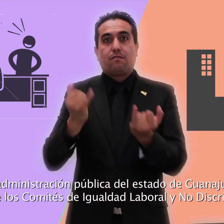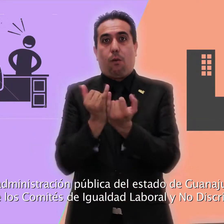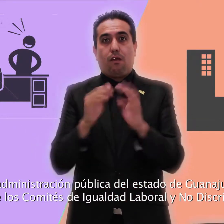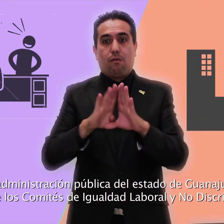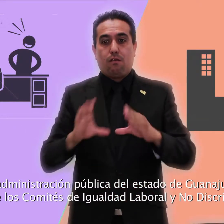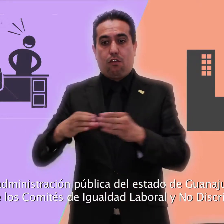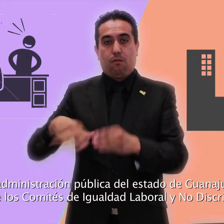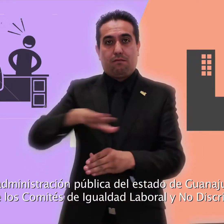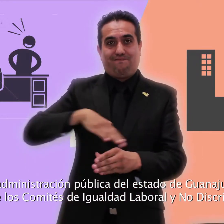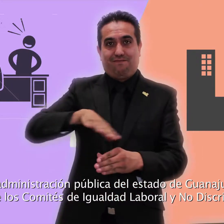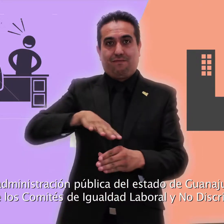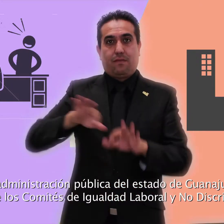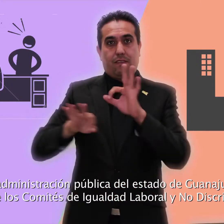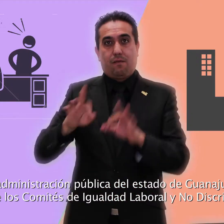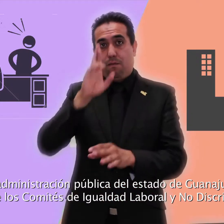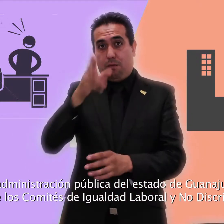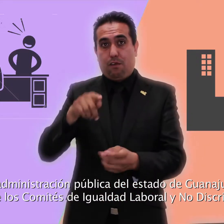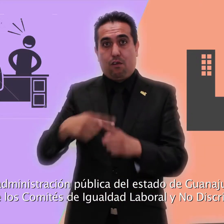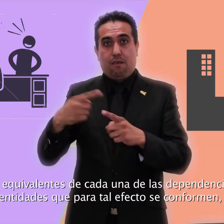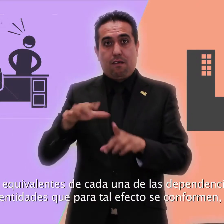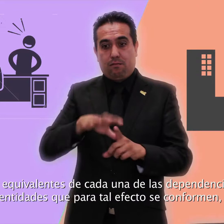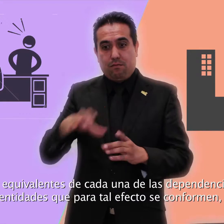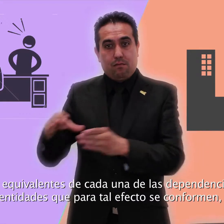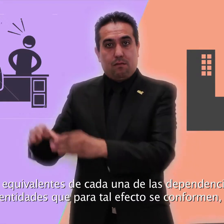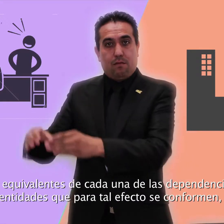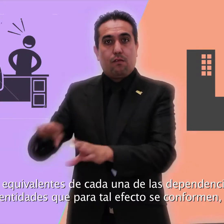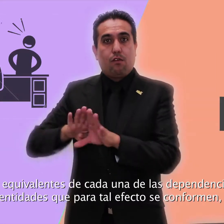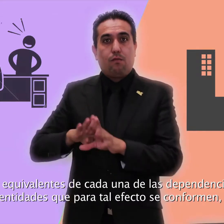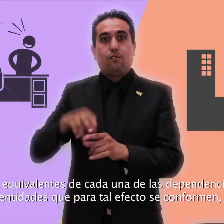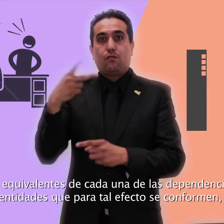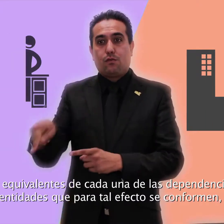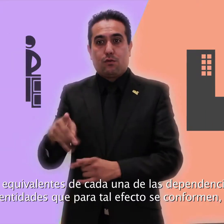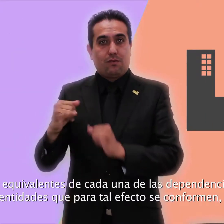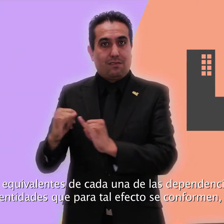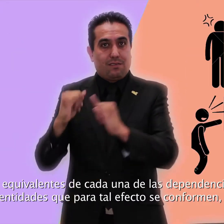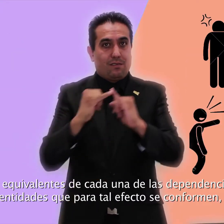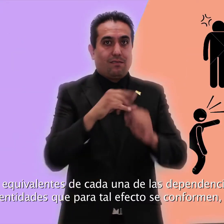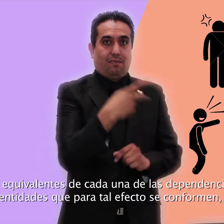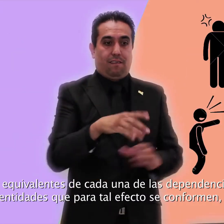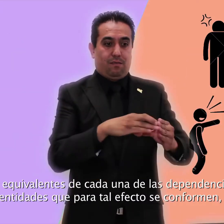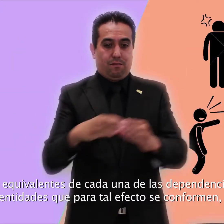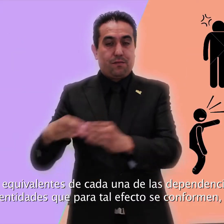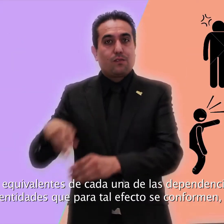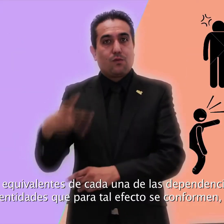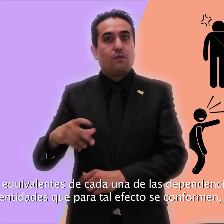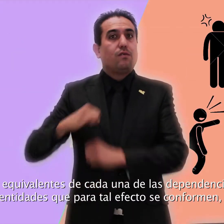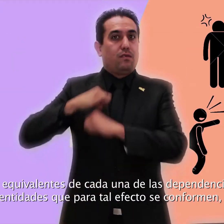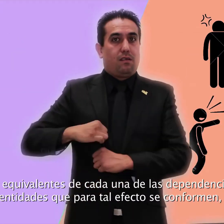de los Comités de Igualdad Laboral y No Discriminación o sus equivalentes de cada una de las dependencias o entidades que para tal efecto se